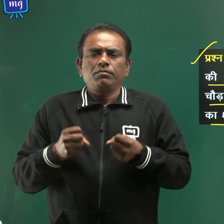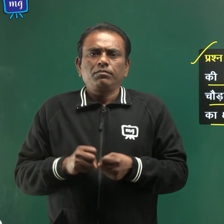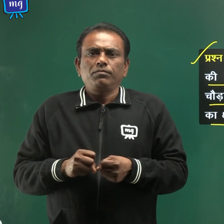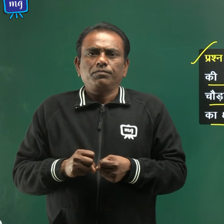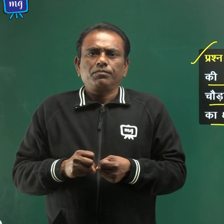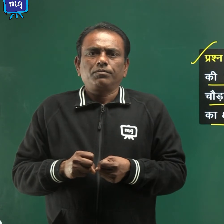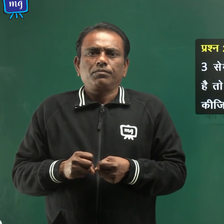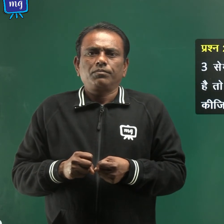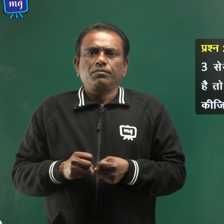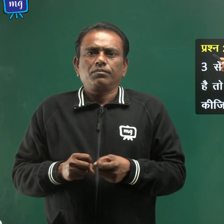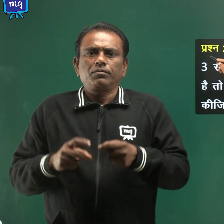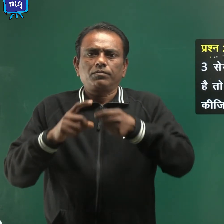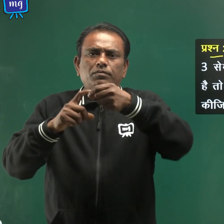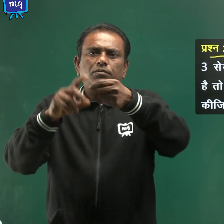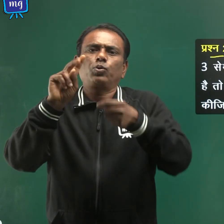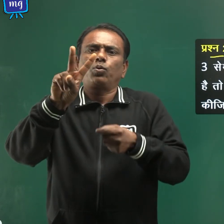दूसरा